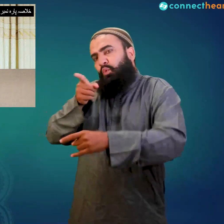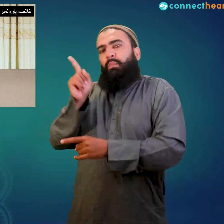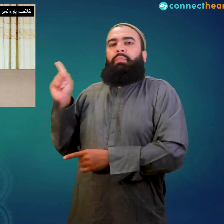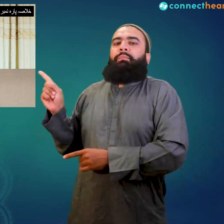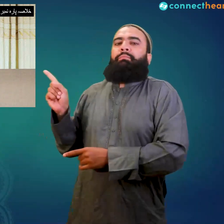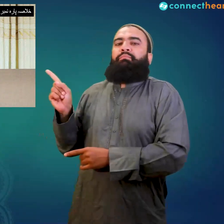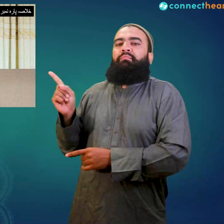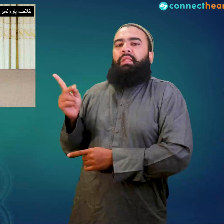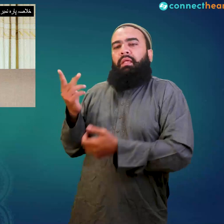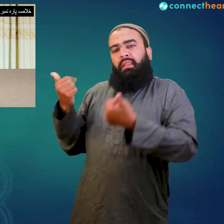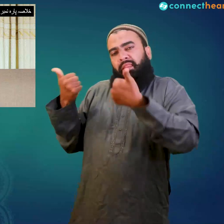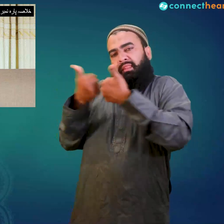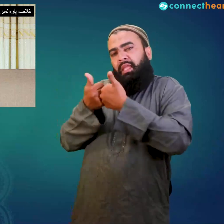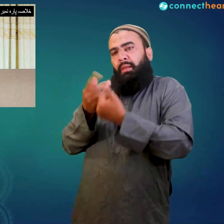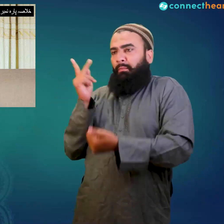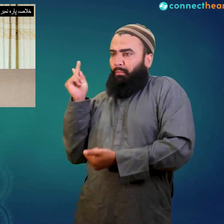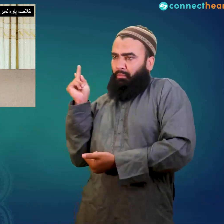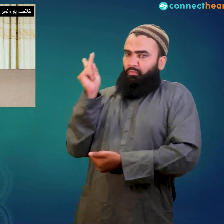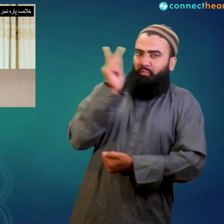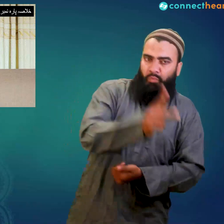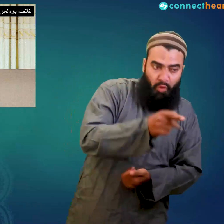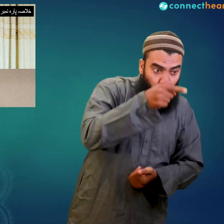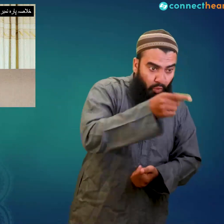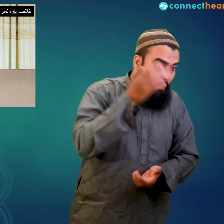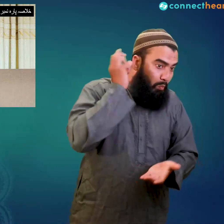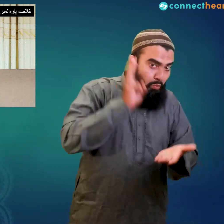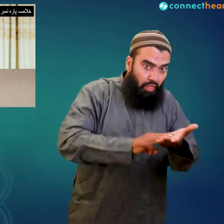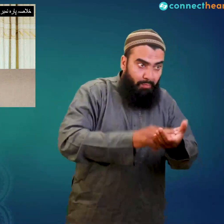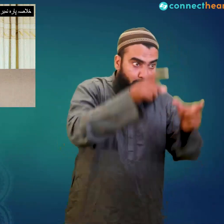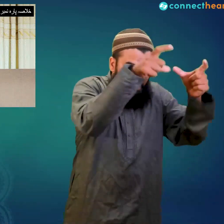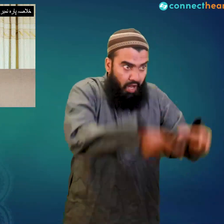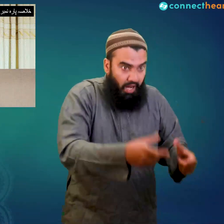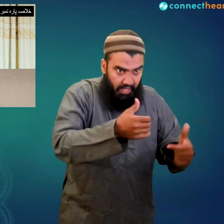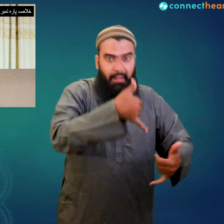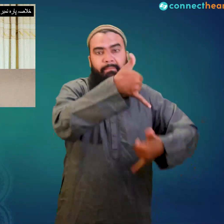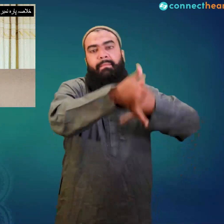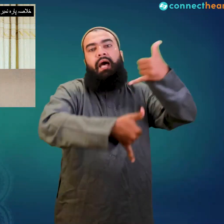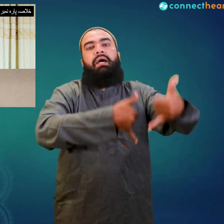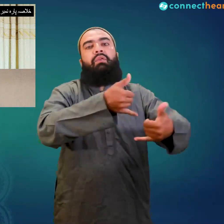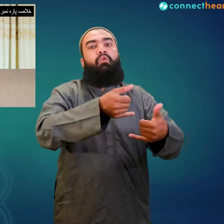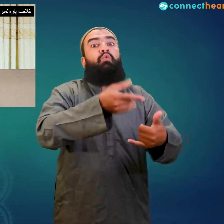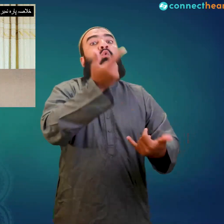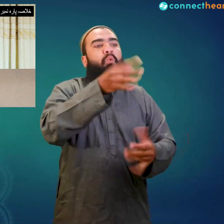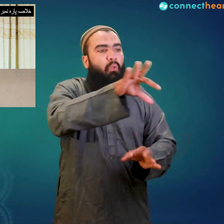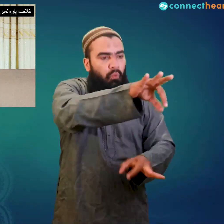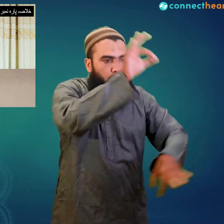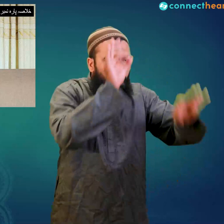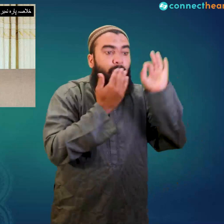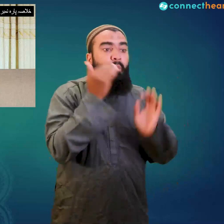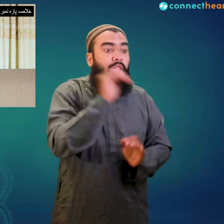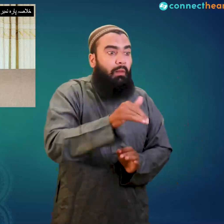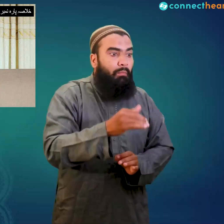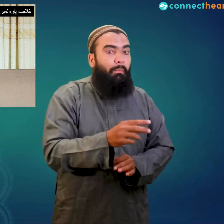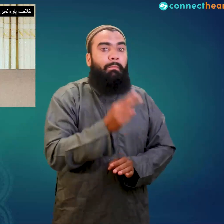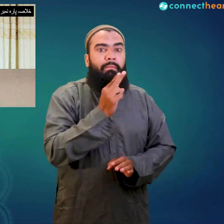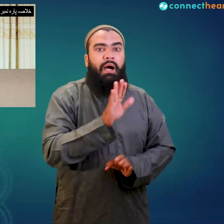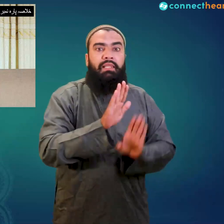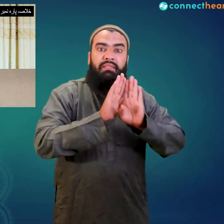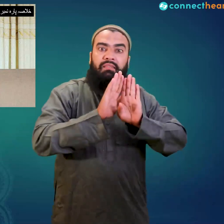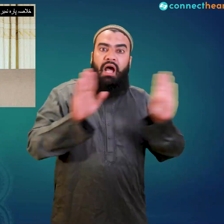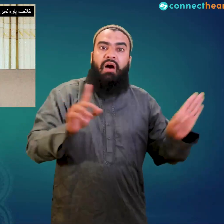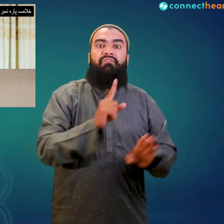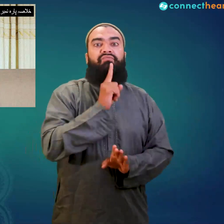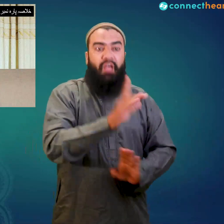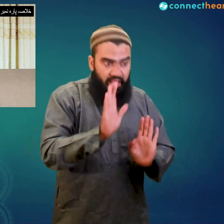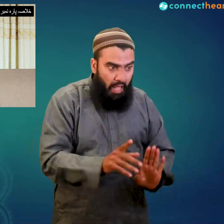آزمایا تاکہ اللہ معلوم کر لے اس آزمائش کے ذریعے سے کہ تم میں کون لوگ سچے ہیں اور کون لوگ